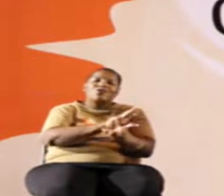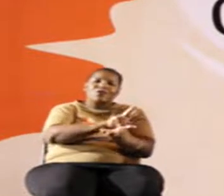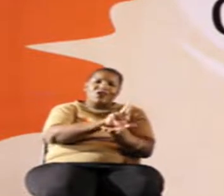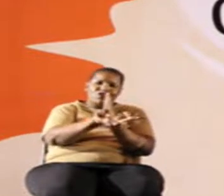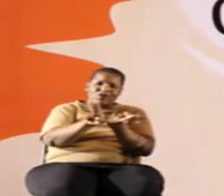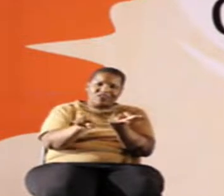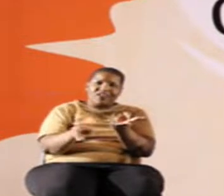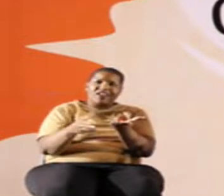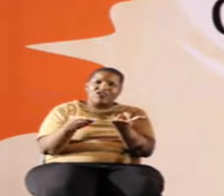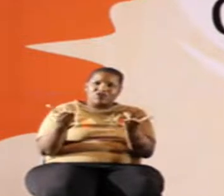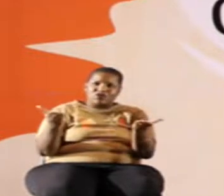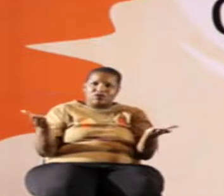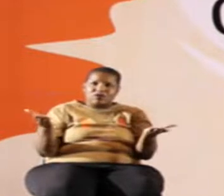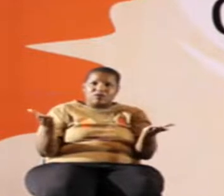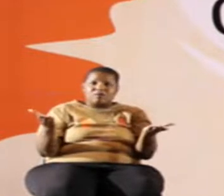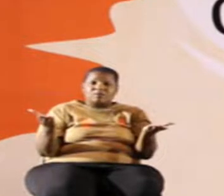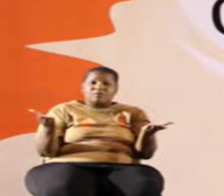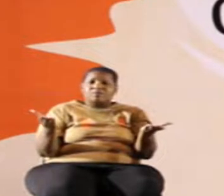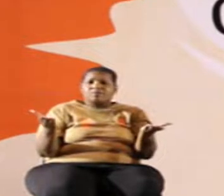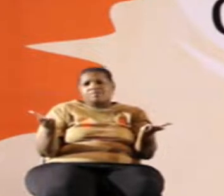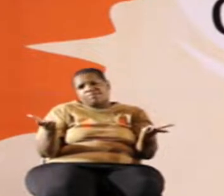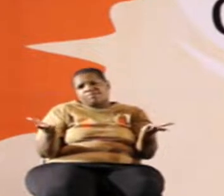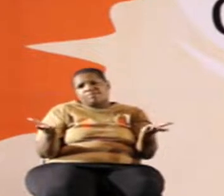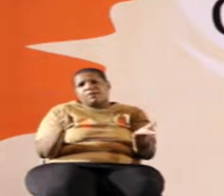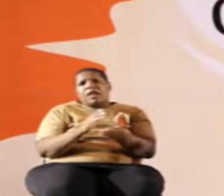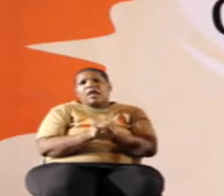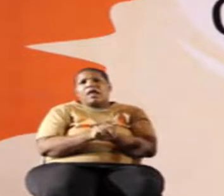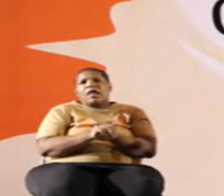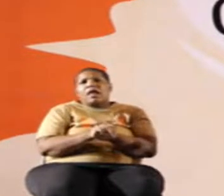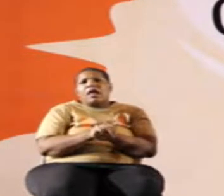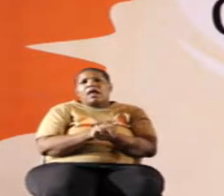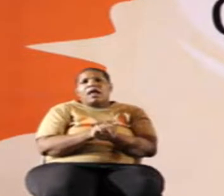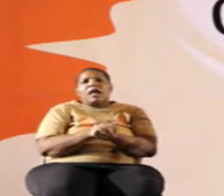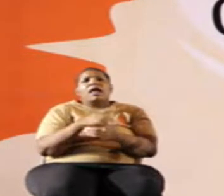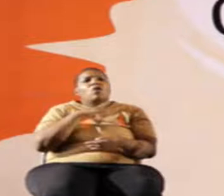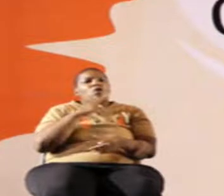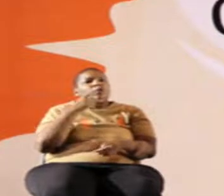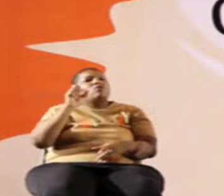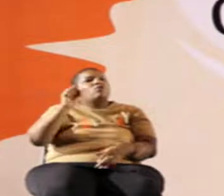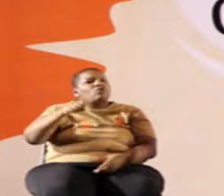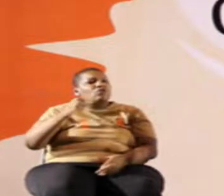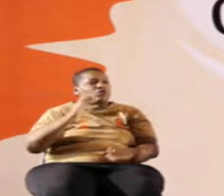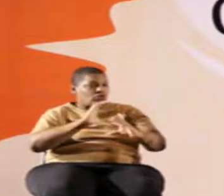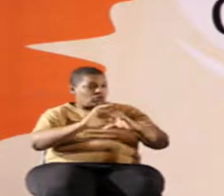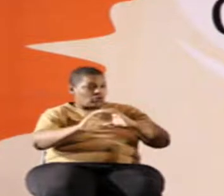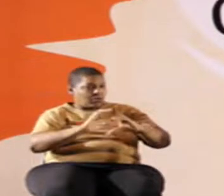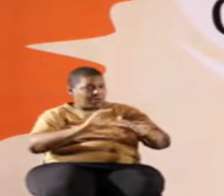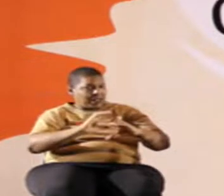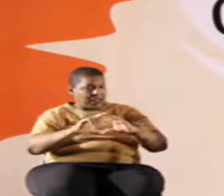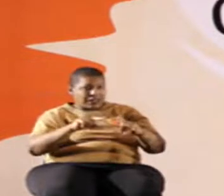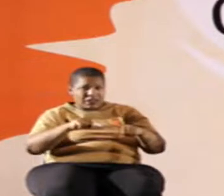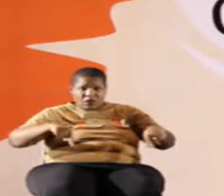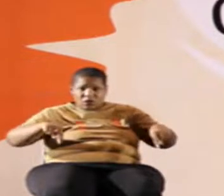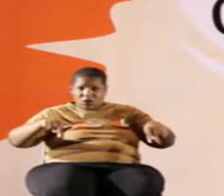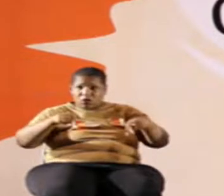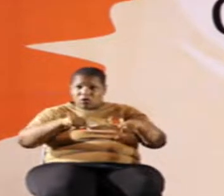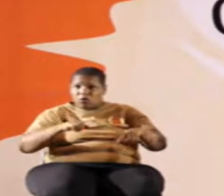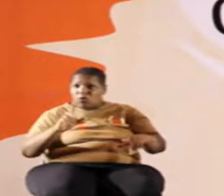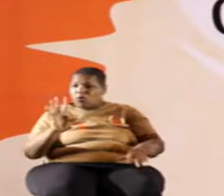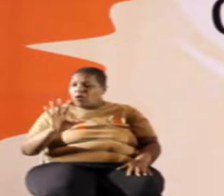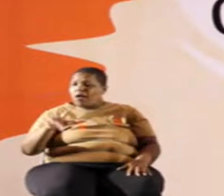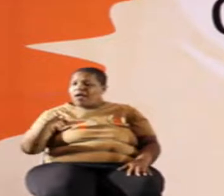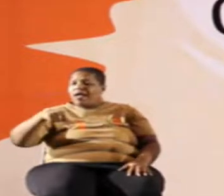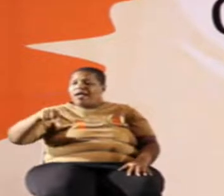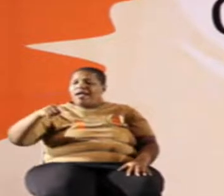diversidade, ou seja, o complexo de comunicação, não